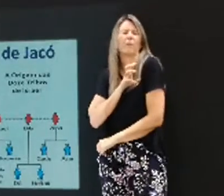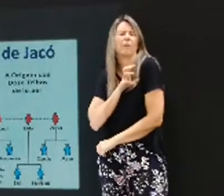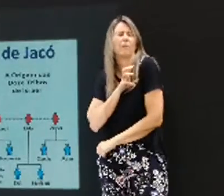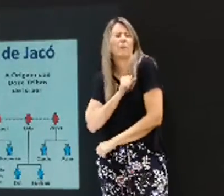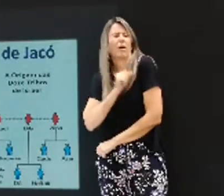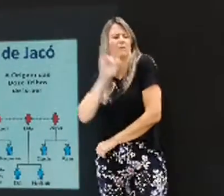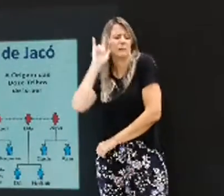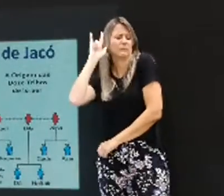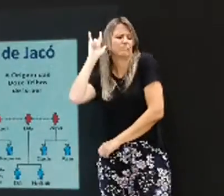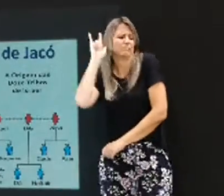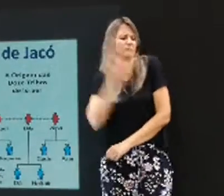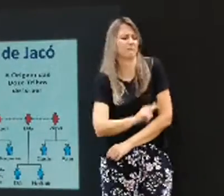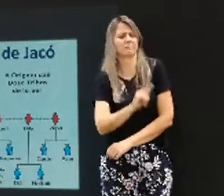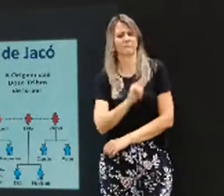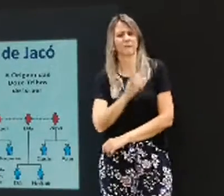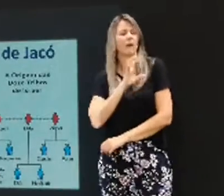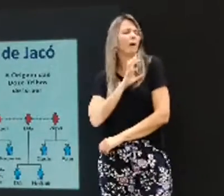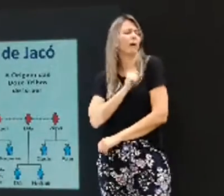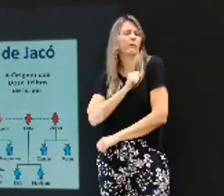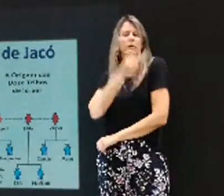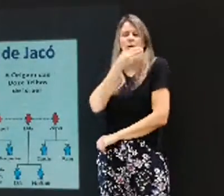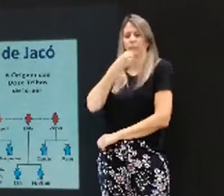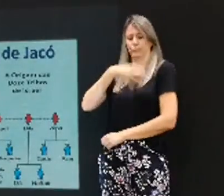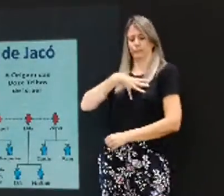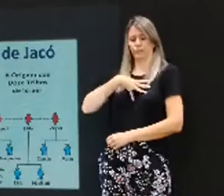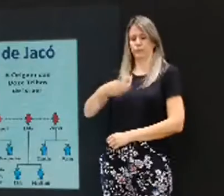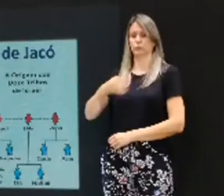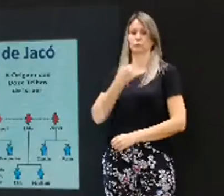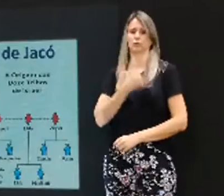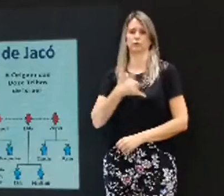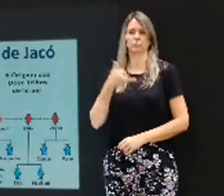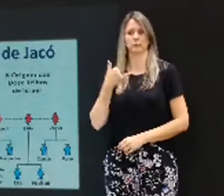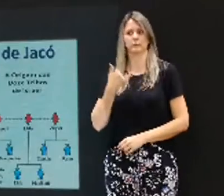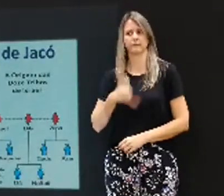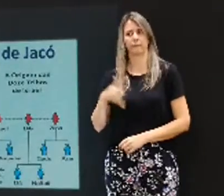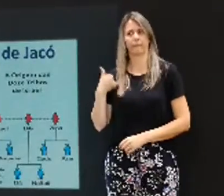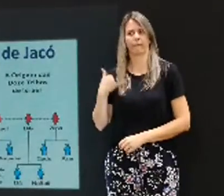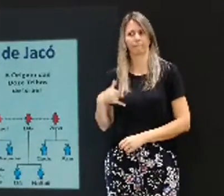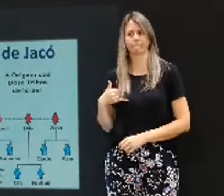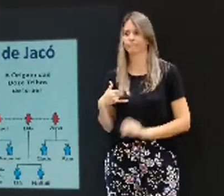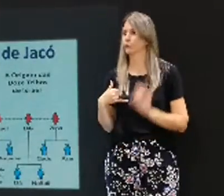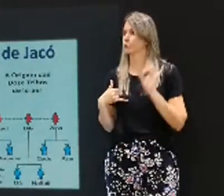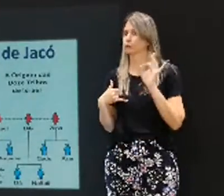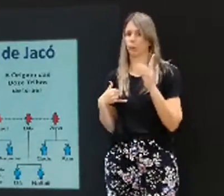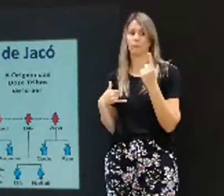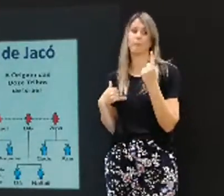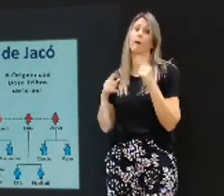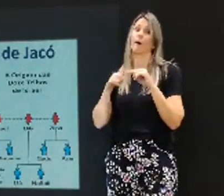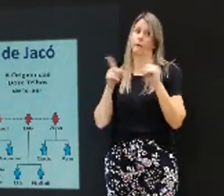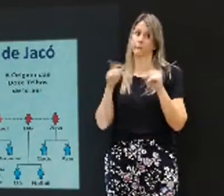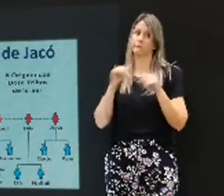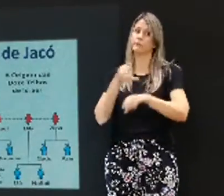isso, né, Jacó ele amava José, porque era o primeiro filho.